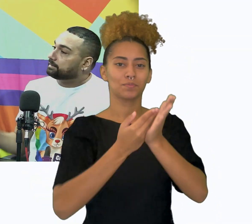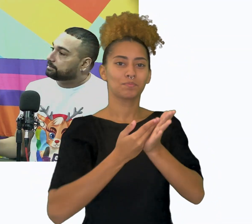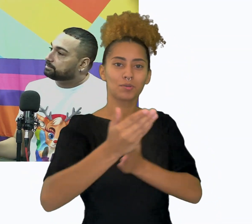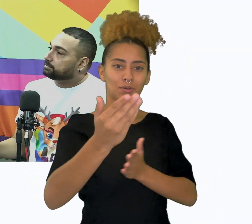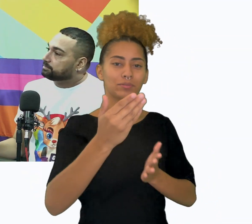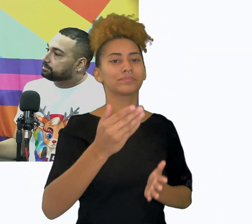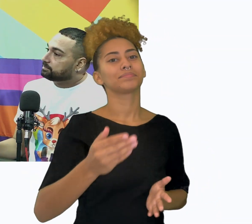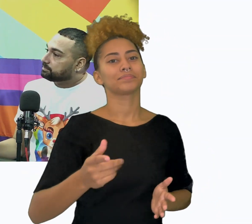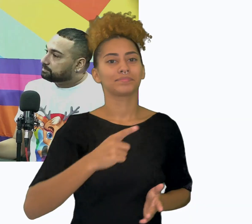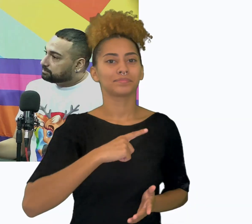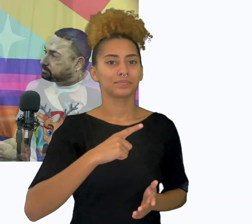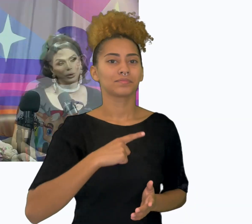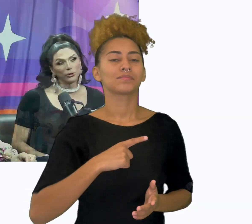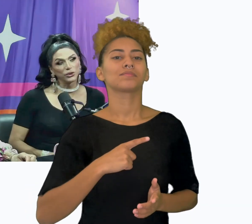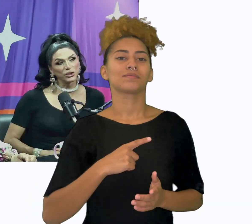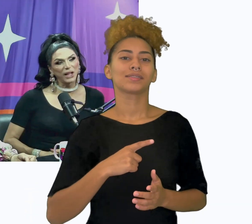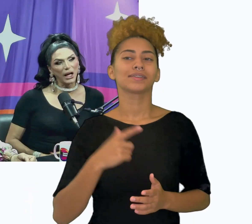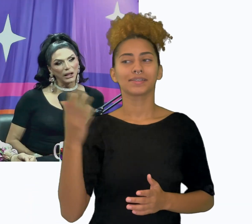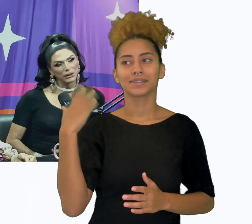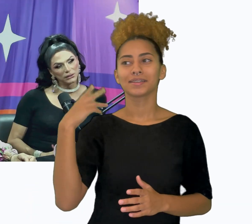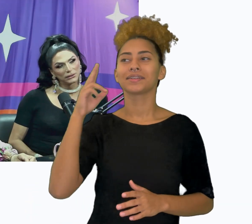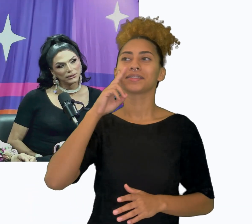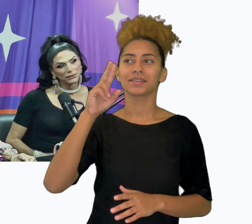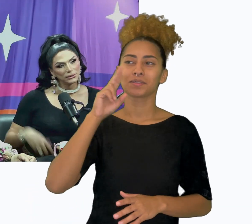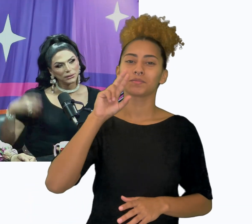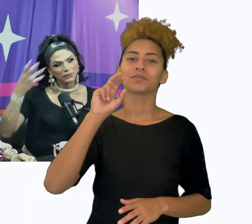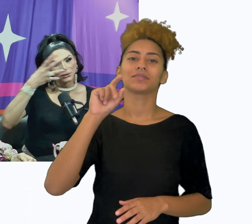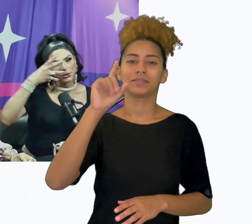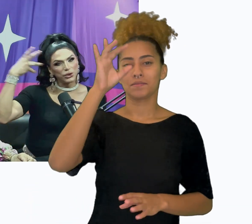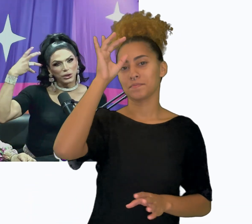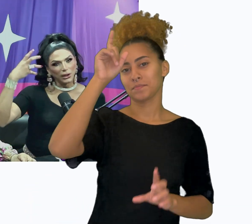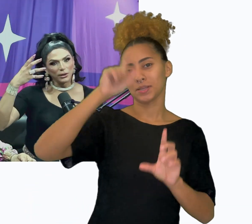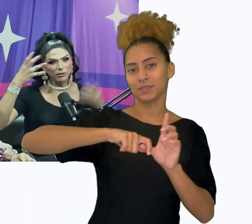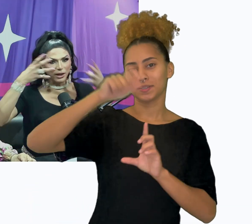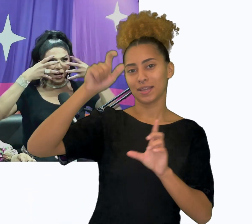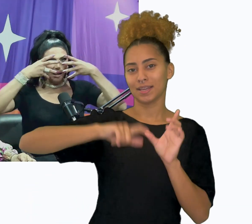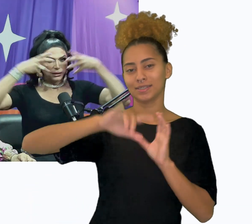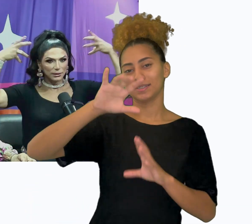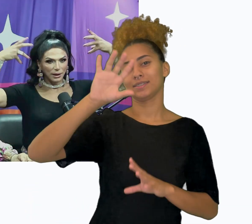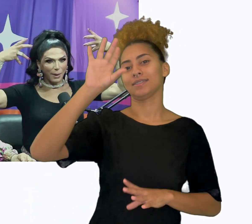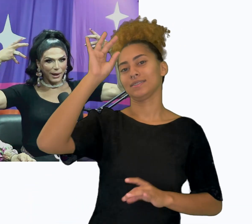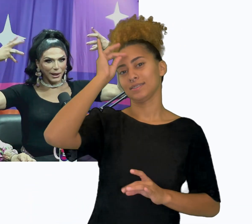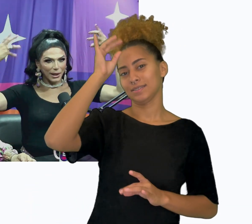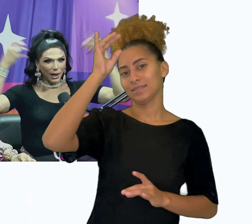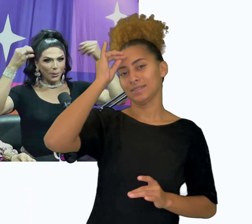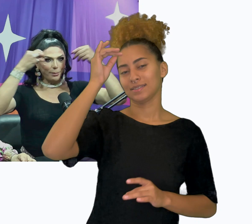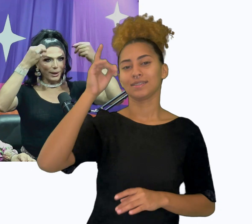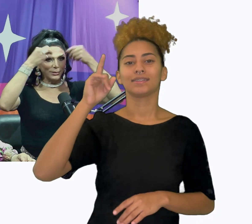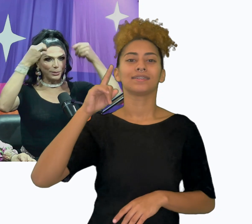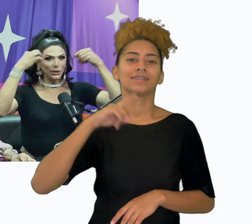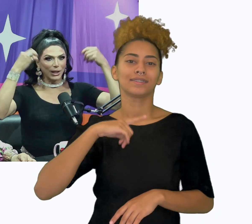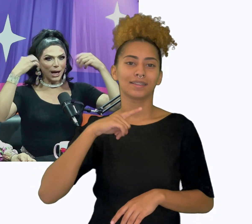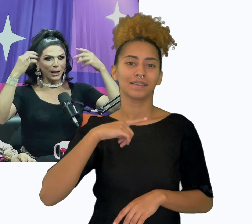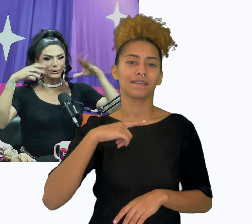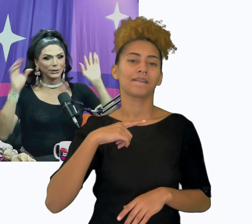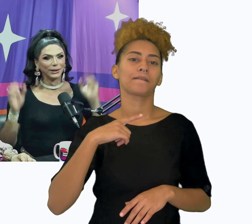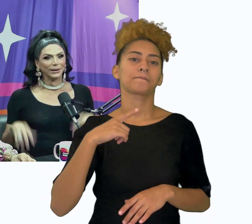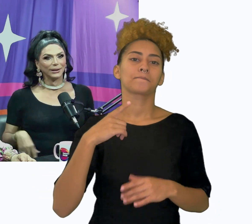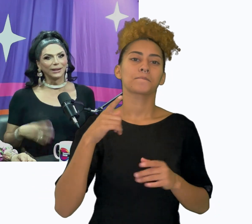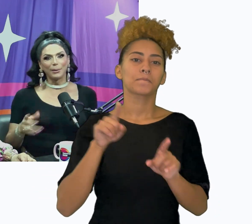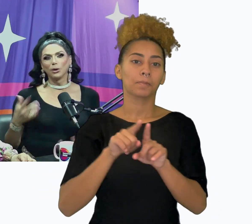um The Best com a Maura, passei um ano novo de Chitara. Chita, eu e a Everarda. Amarelão, preto,